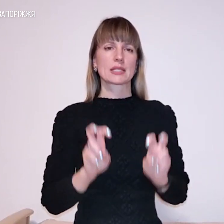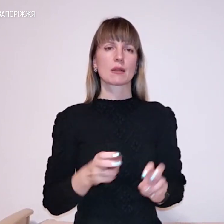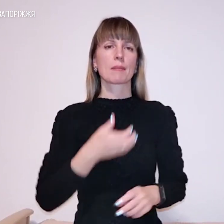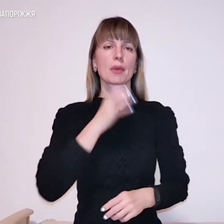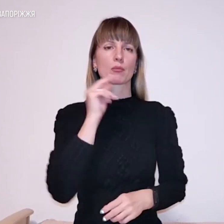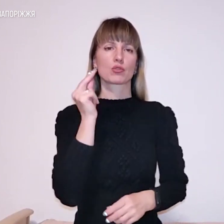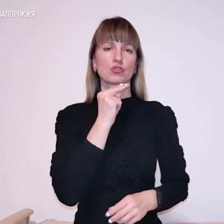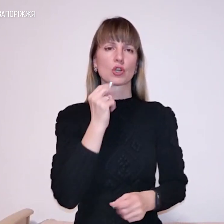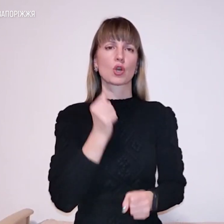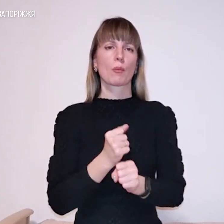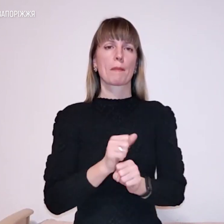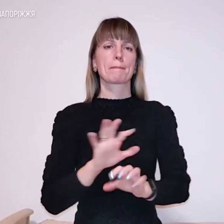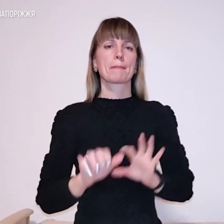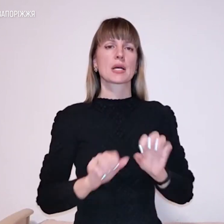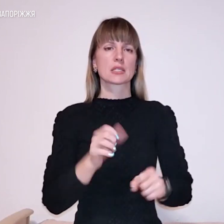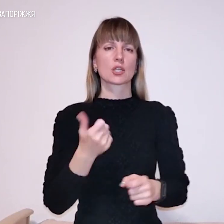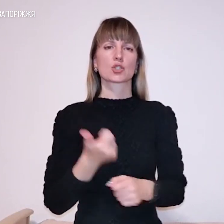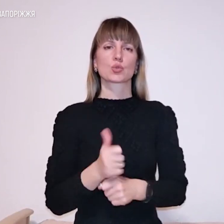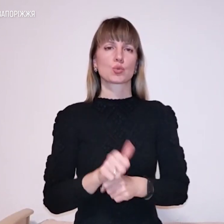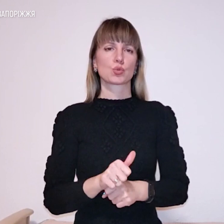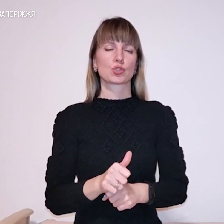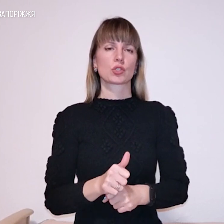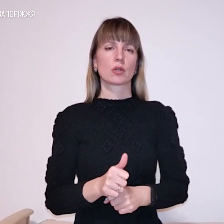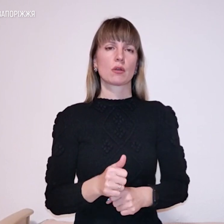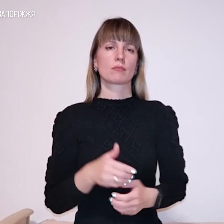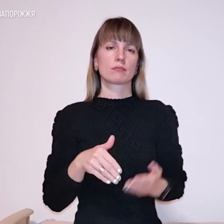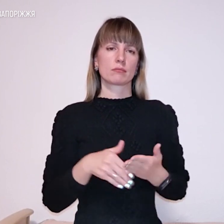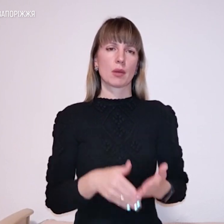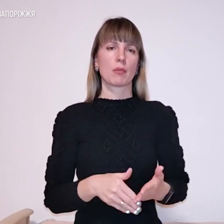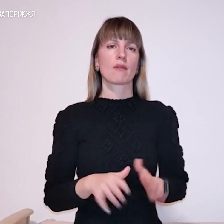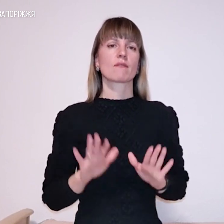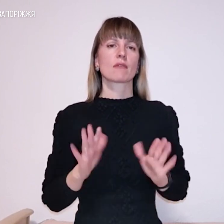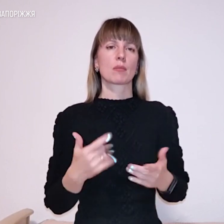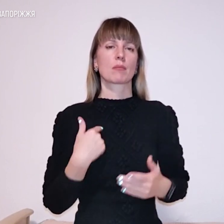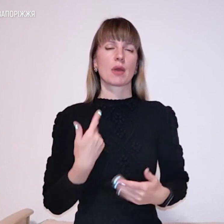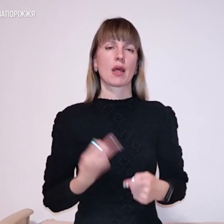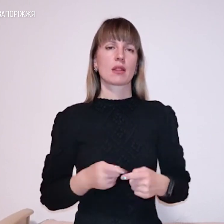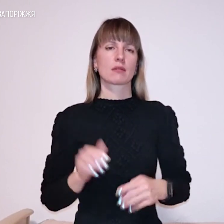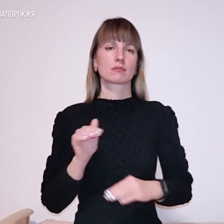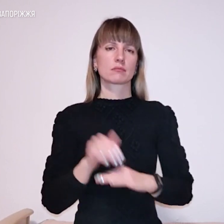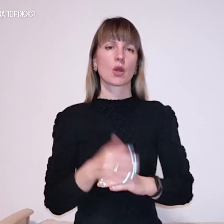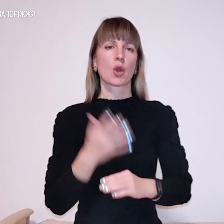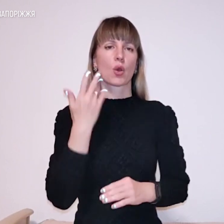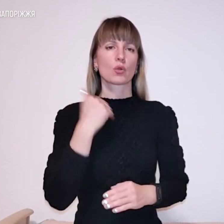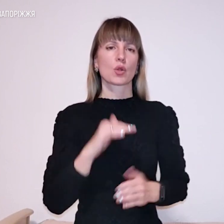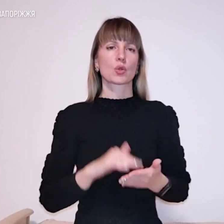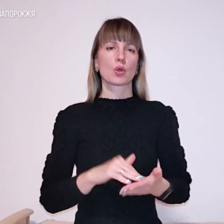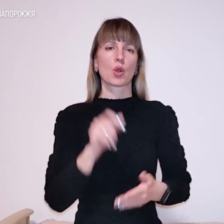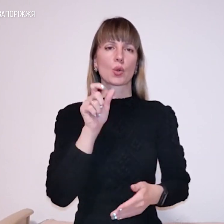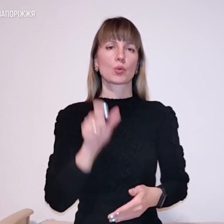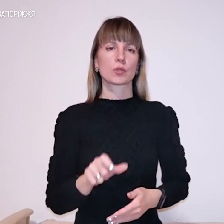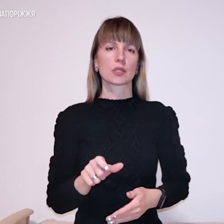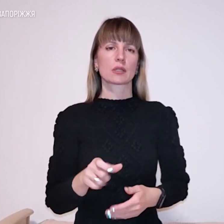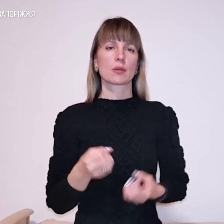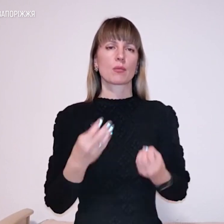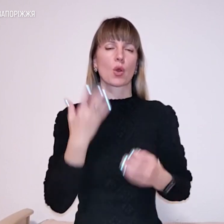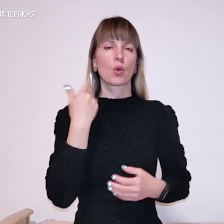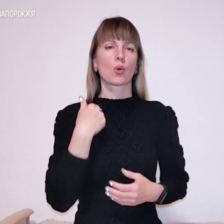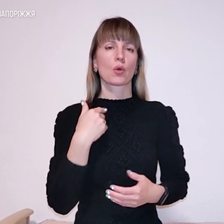чай, робимо масаж. Це дуже навіть, як виявилось. Випадково ми це з'ясували. Просто коли торкаєшся людини, просто коли плескаєш по